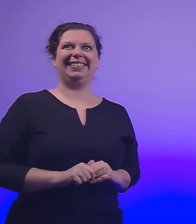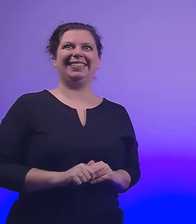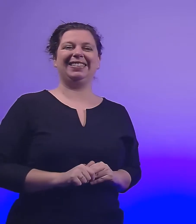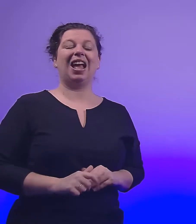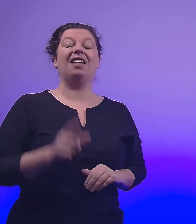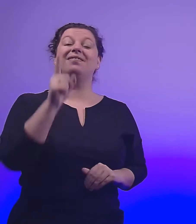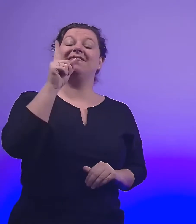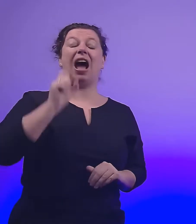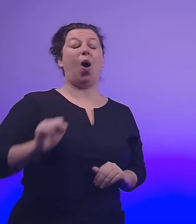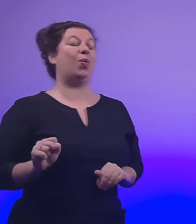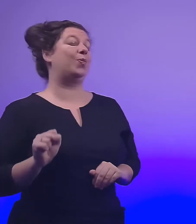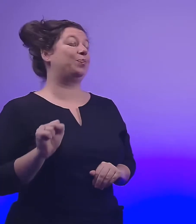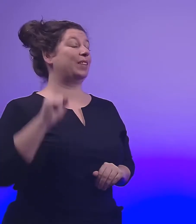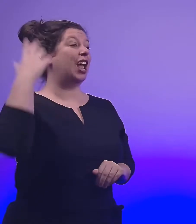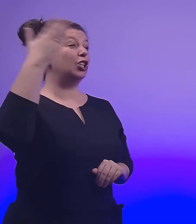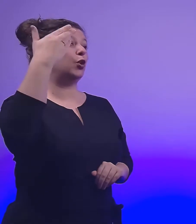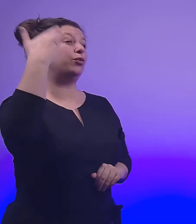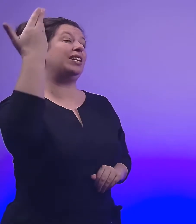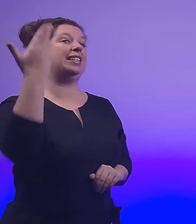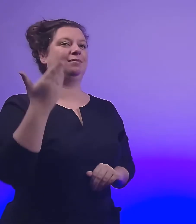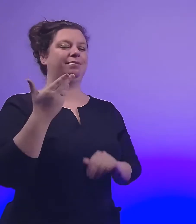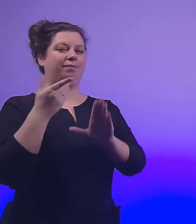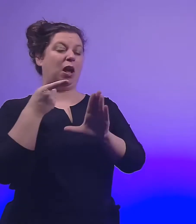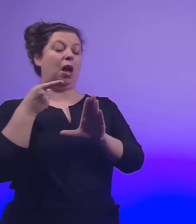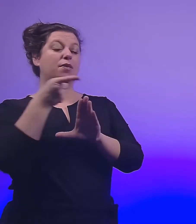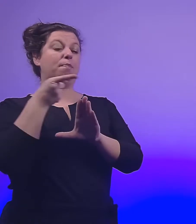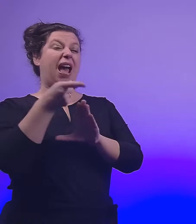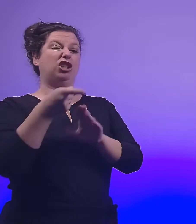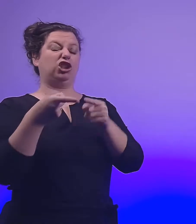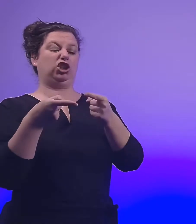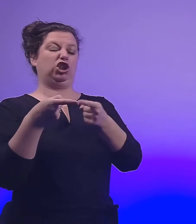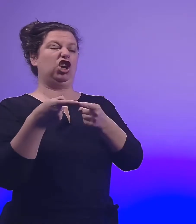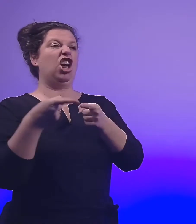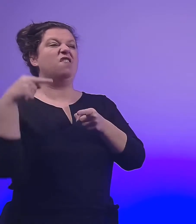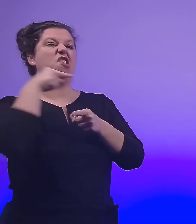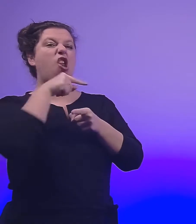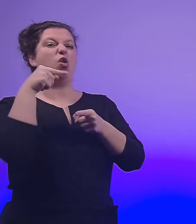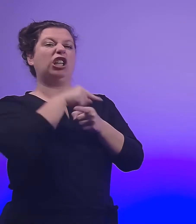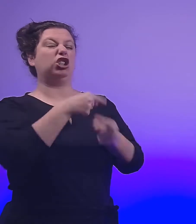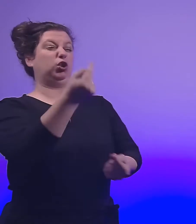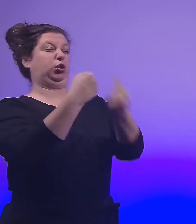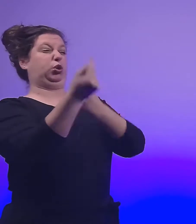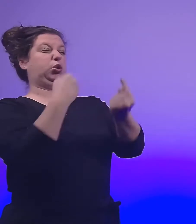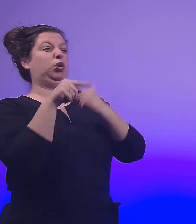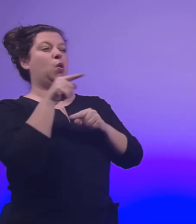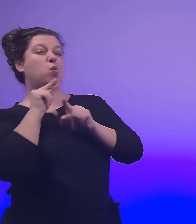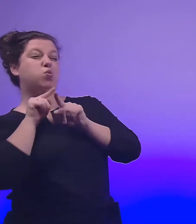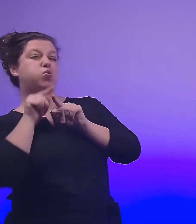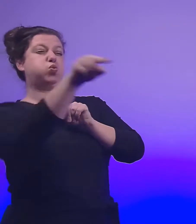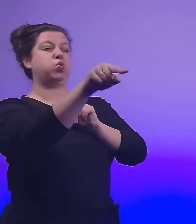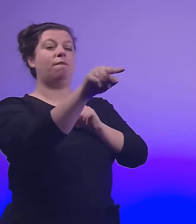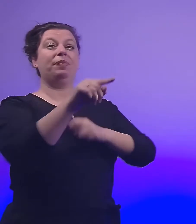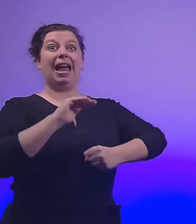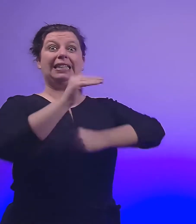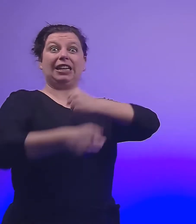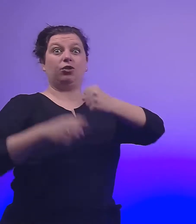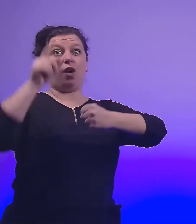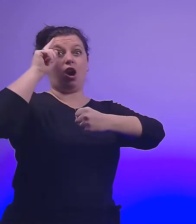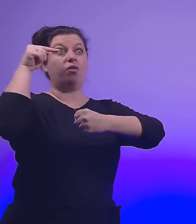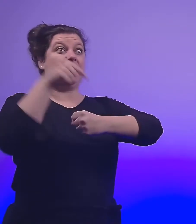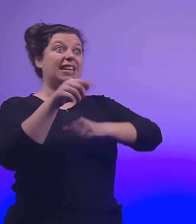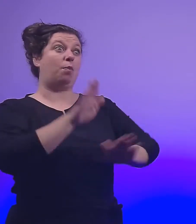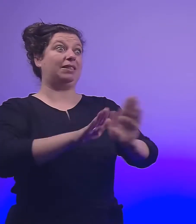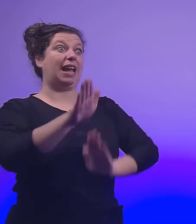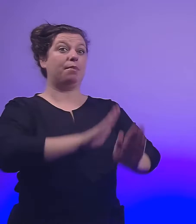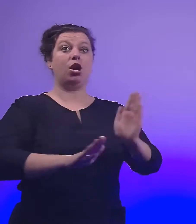Sophie... Dit zijn dus de pijltjes, hè? Ja. Dit zijn dus de leugens, die komen op je af. Oh ja? En het schild van geloof moet jou gaan beschermen. Oh, maar dat doet hij wel.